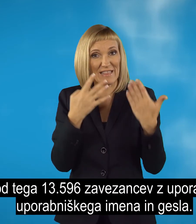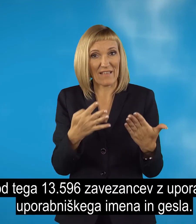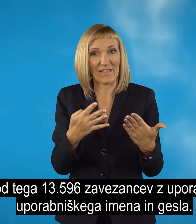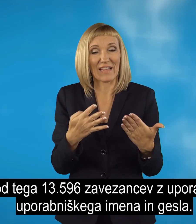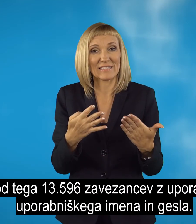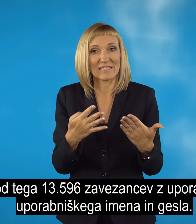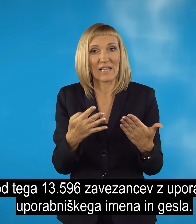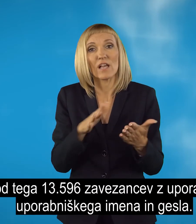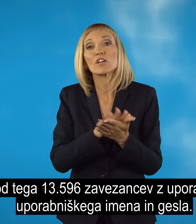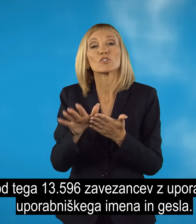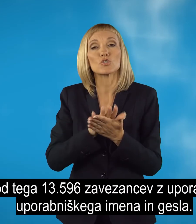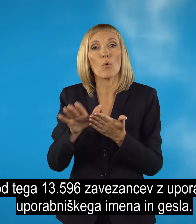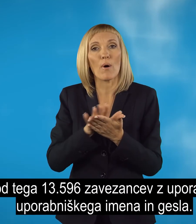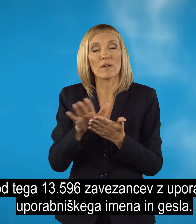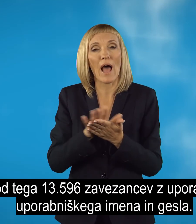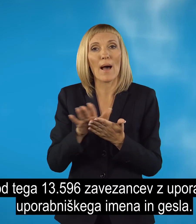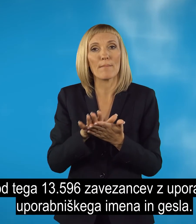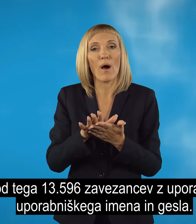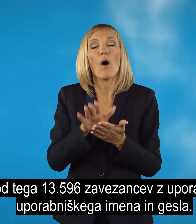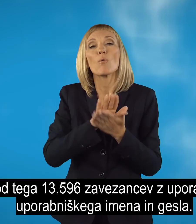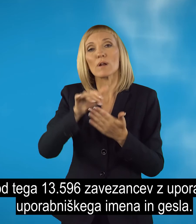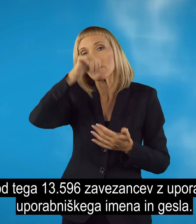13.596 zavezancev z uporabo uporabniškega imena in gesla.